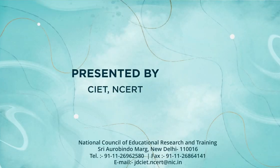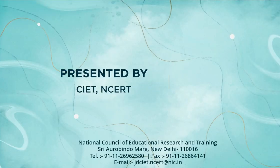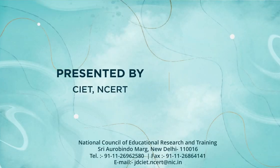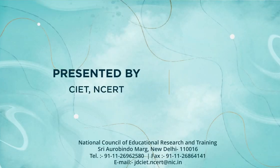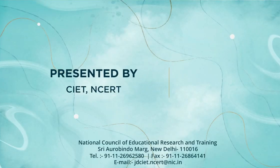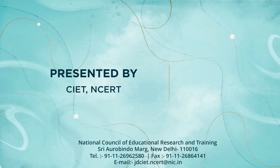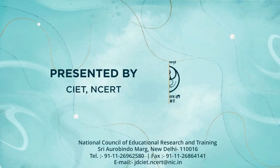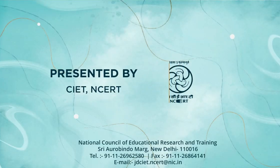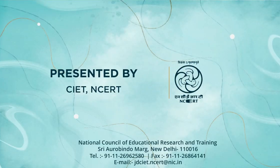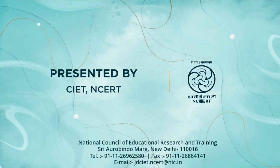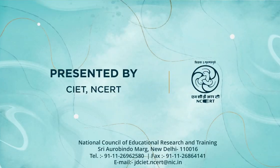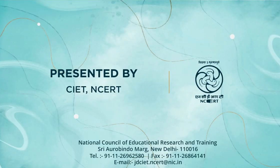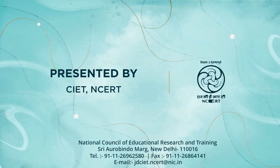है